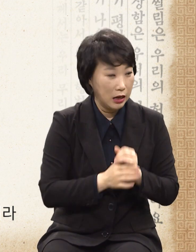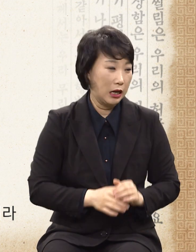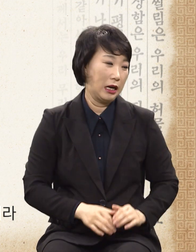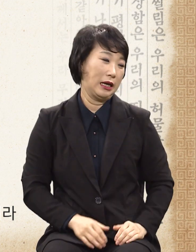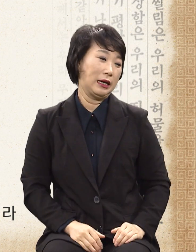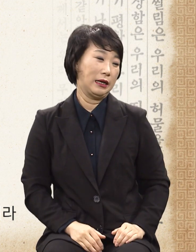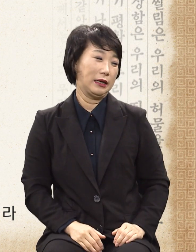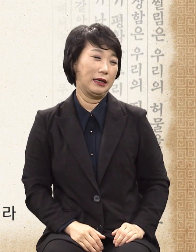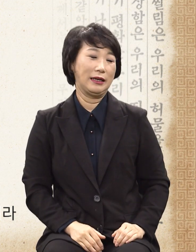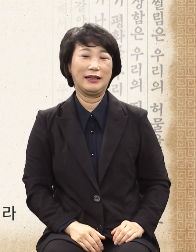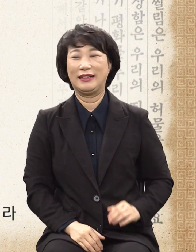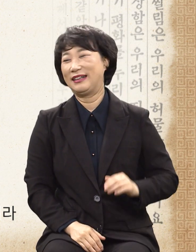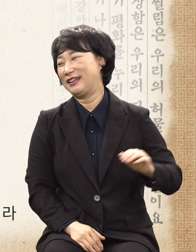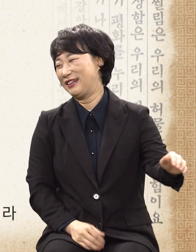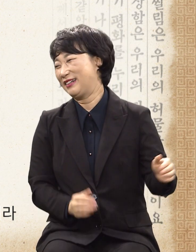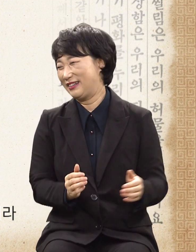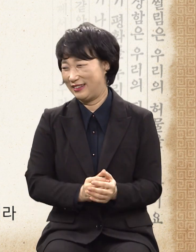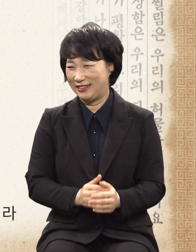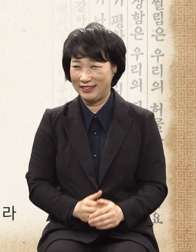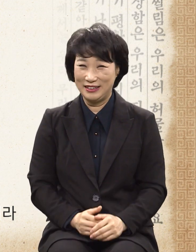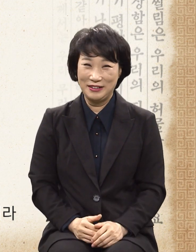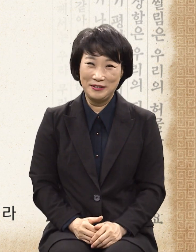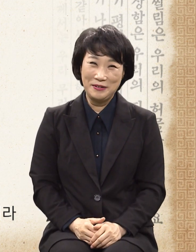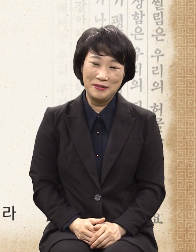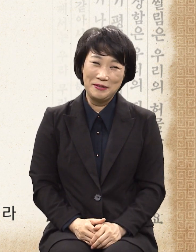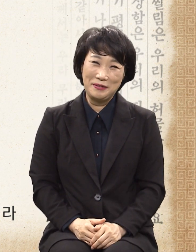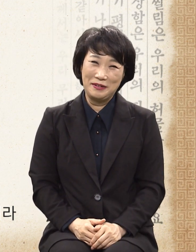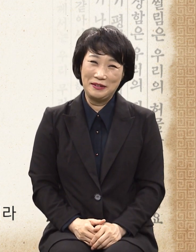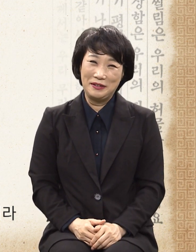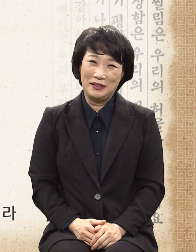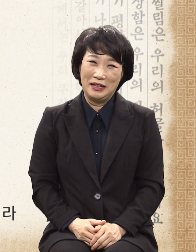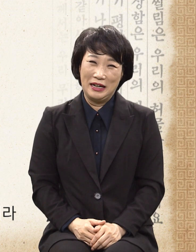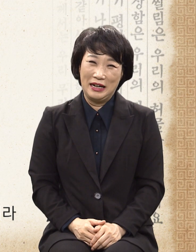초라하지 않냐 이 말이요. 초라하지 않냐 이 말이요. 응?